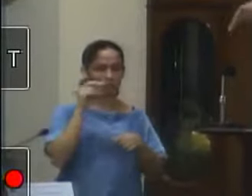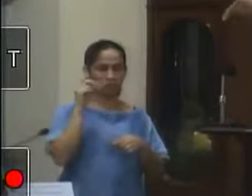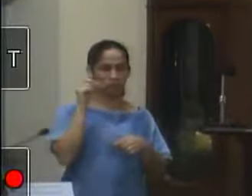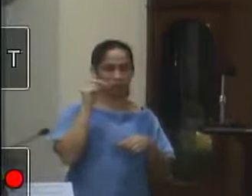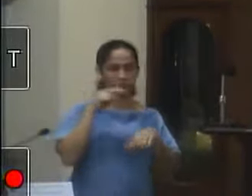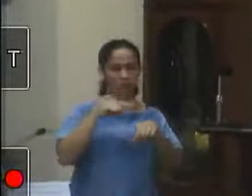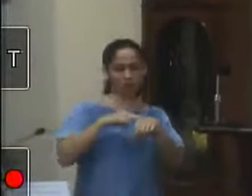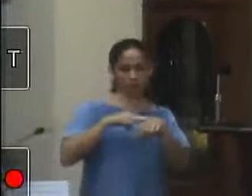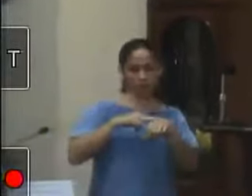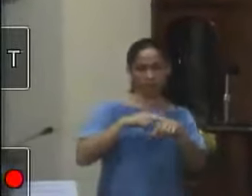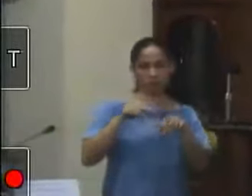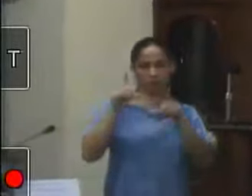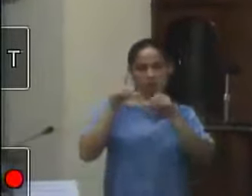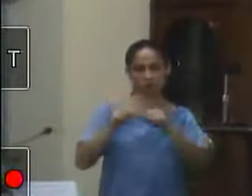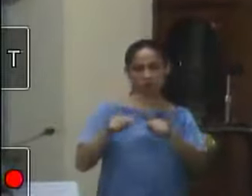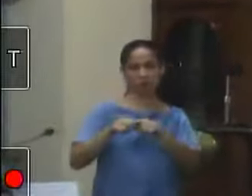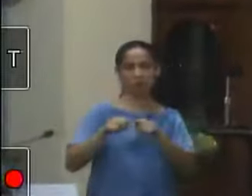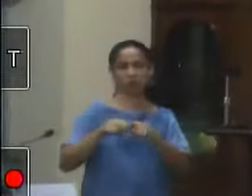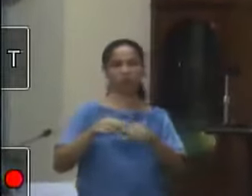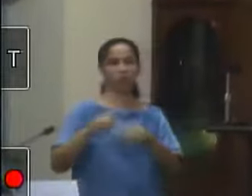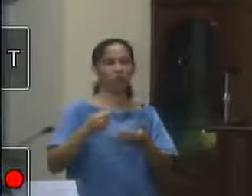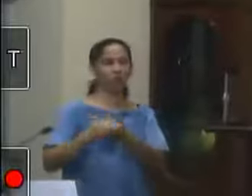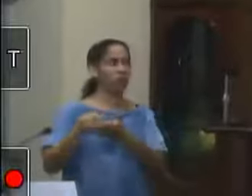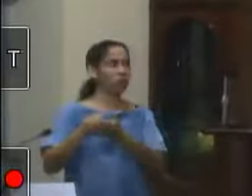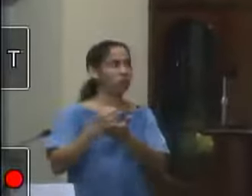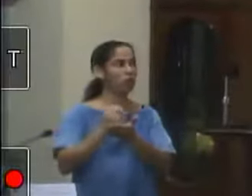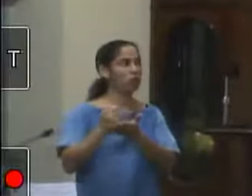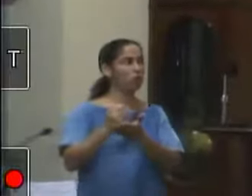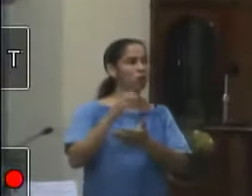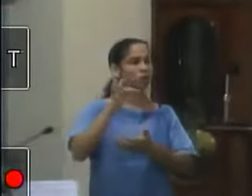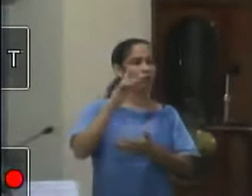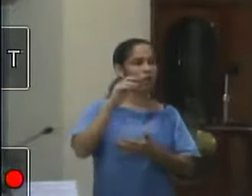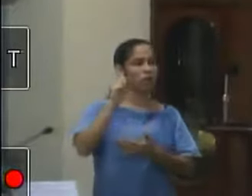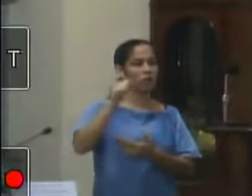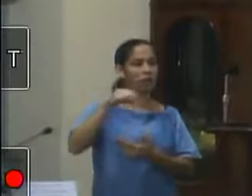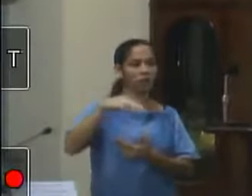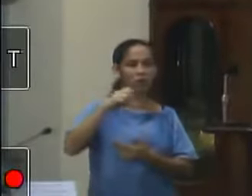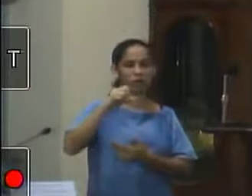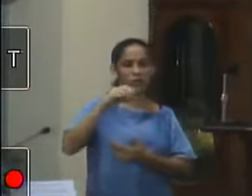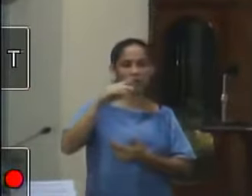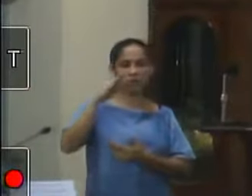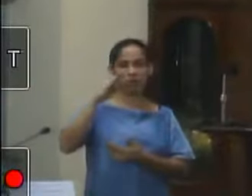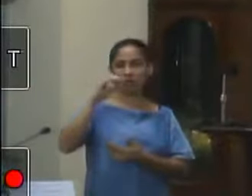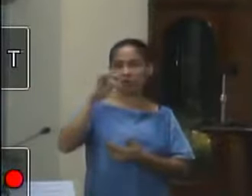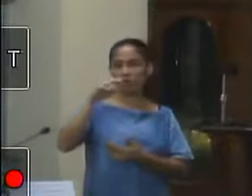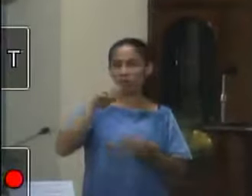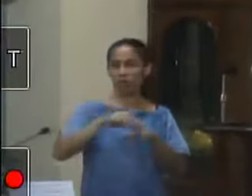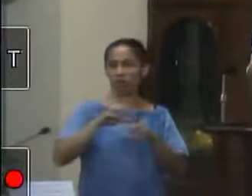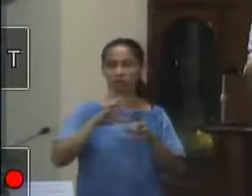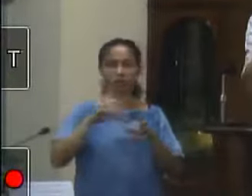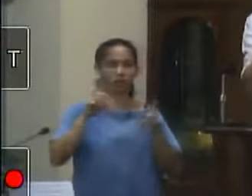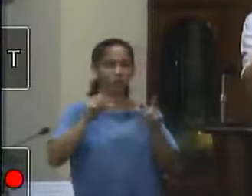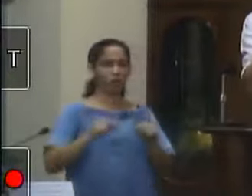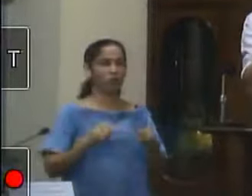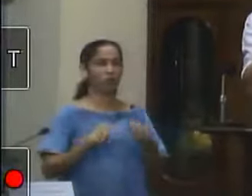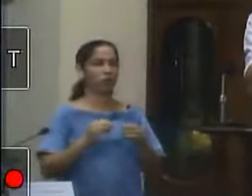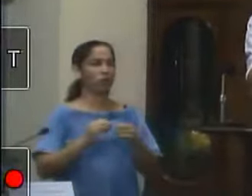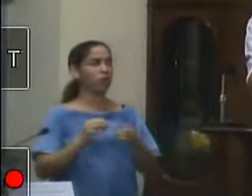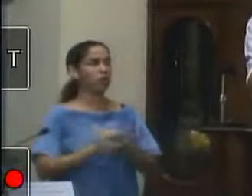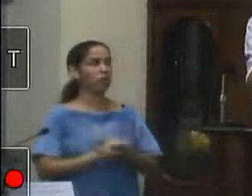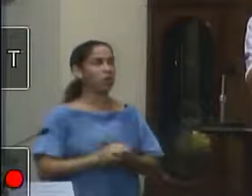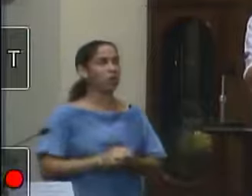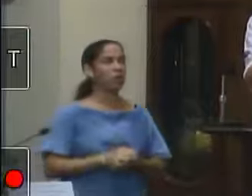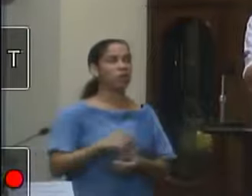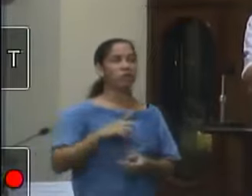diminuição do que se paga no transbordo para vassouras, vai, enfim, isso aí